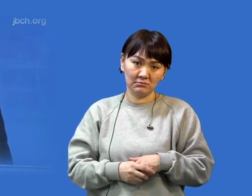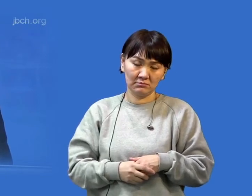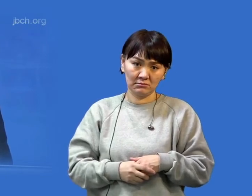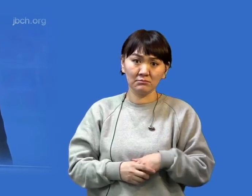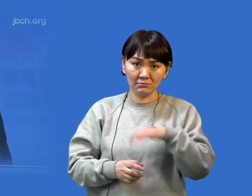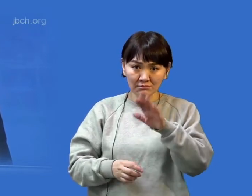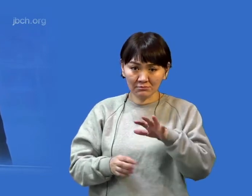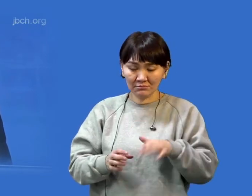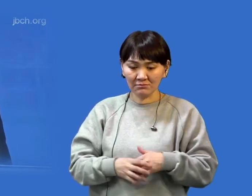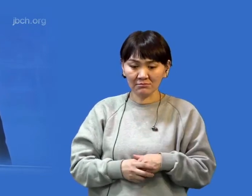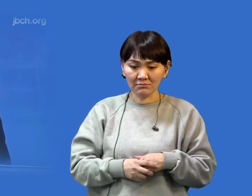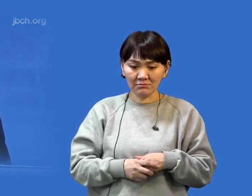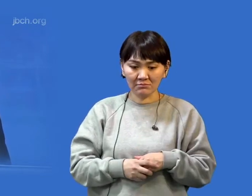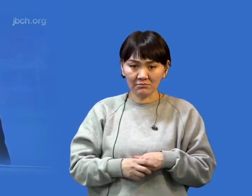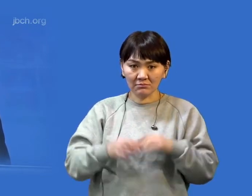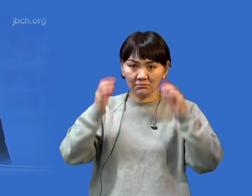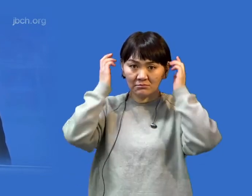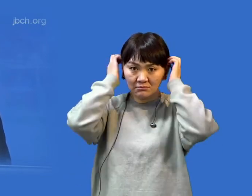энэ бол яг